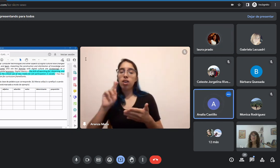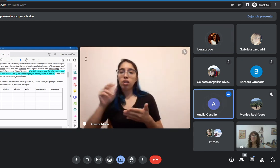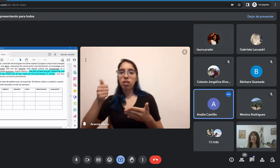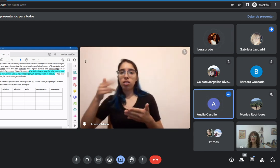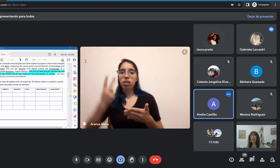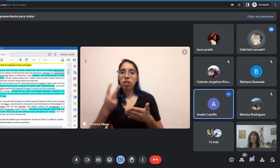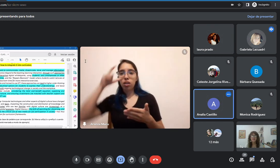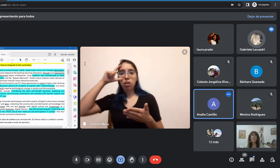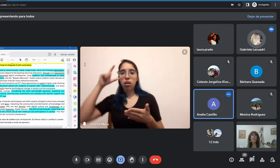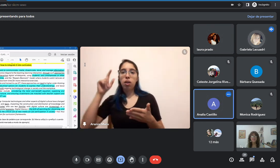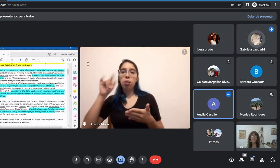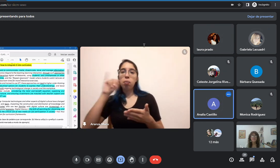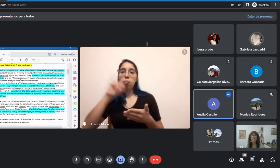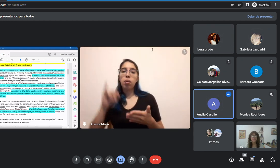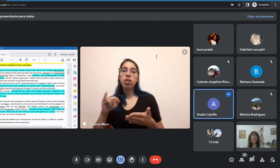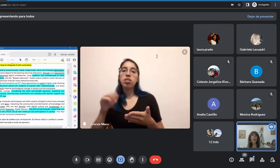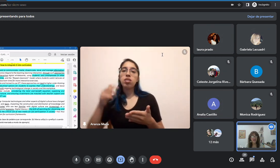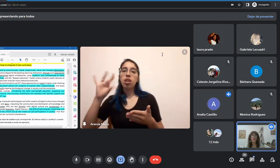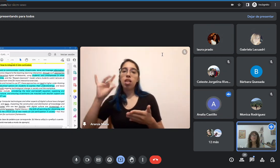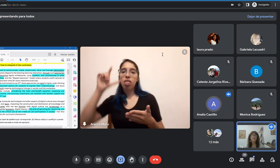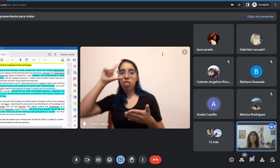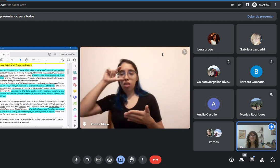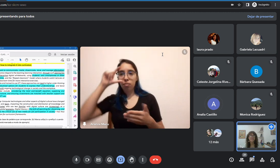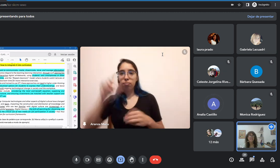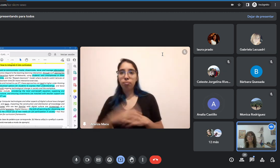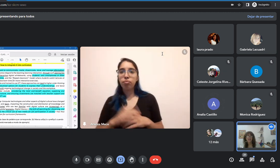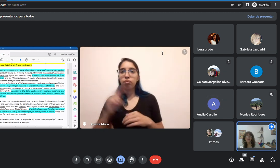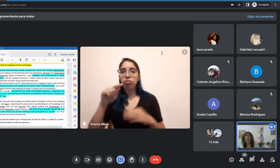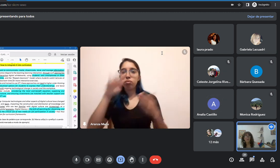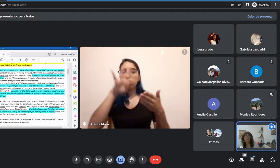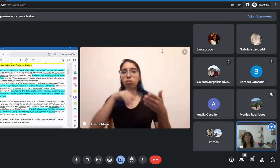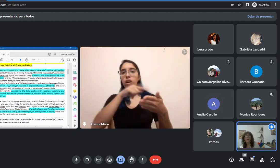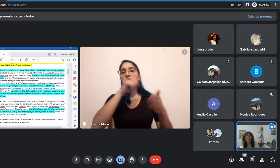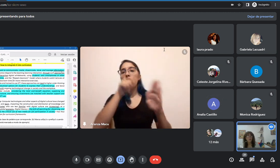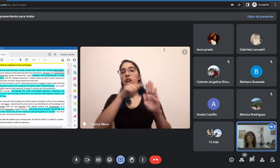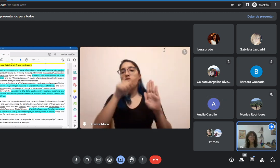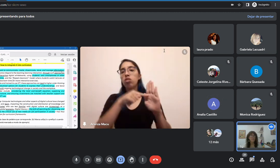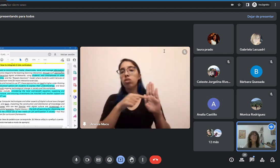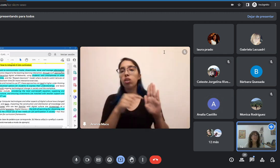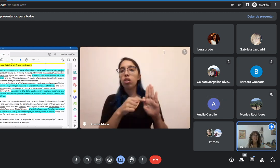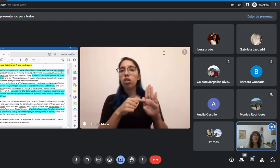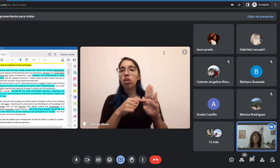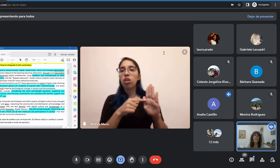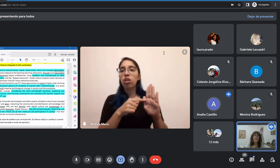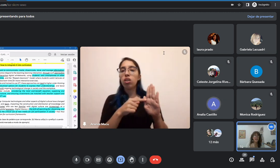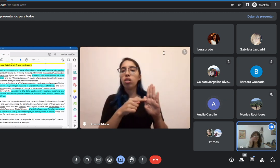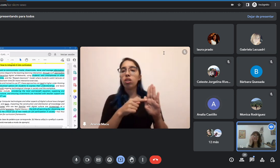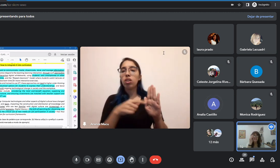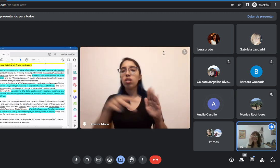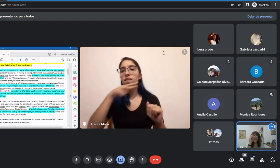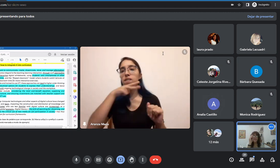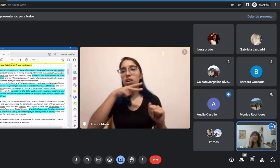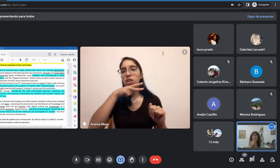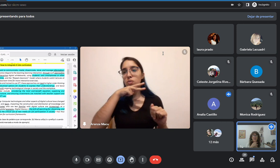Bien, a veces, claro, a veces es verbo, ¿sí? Que es acercarse. Acá es